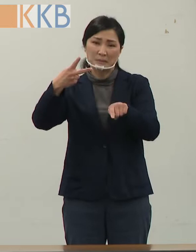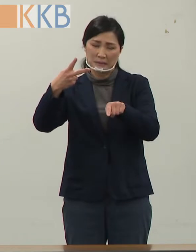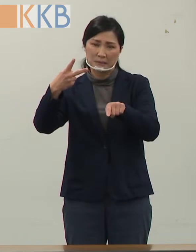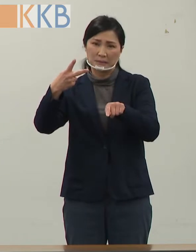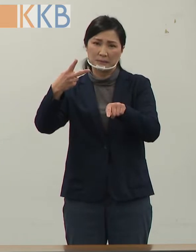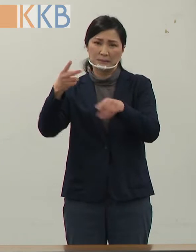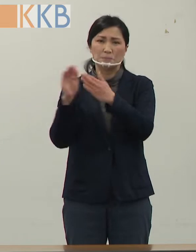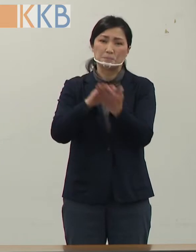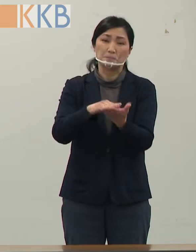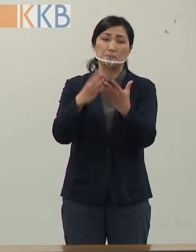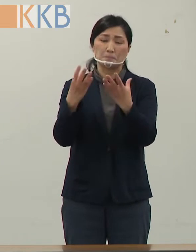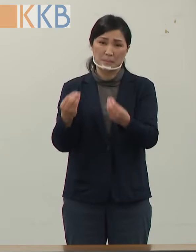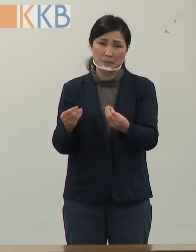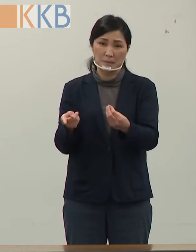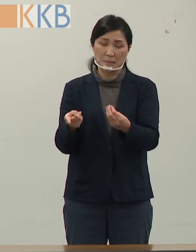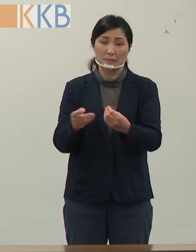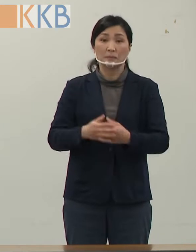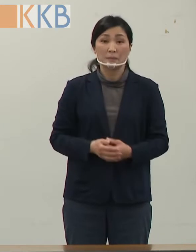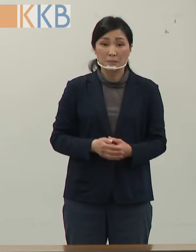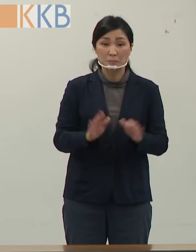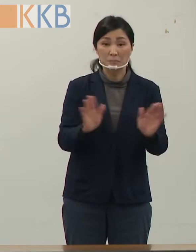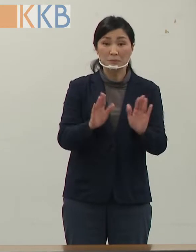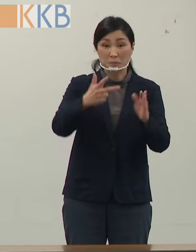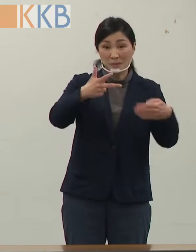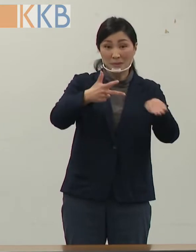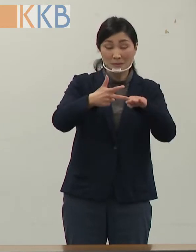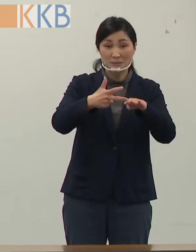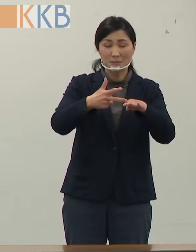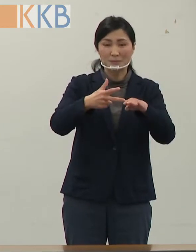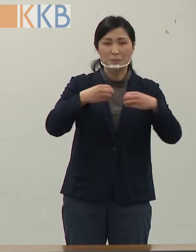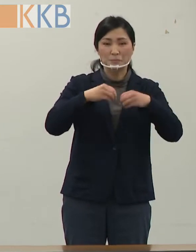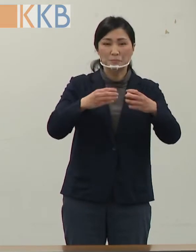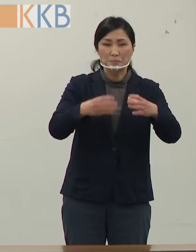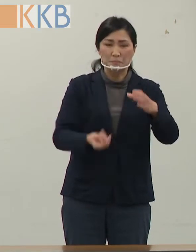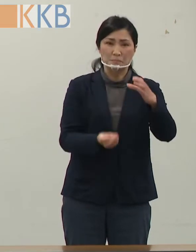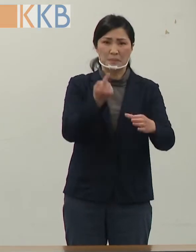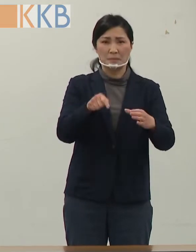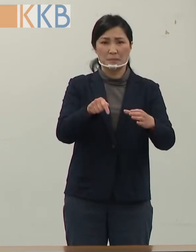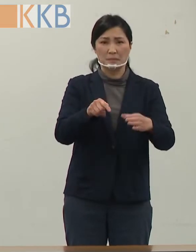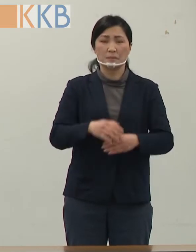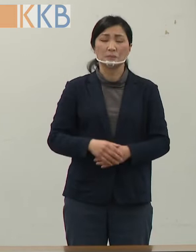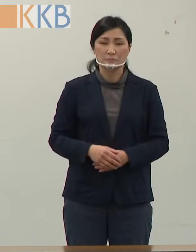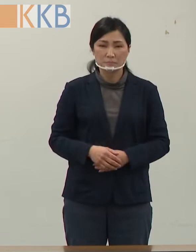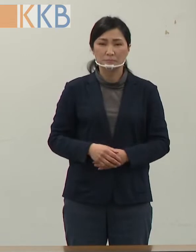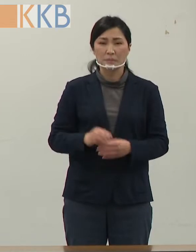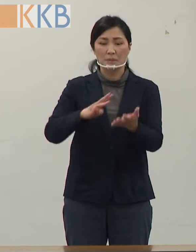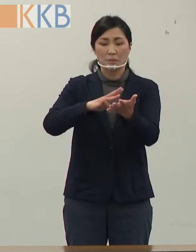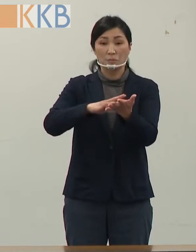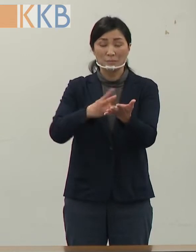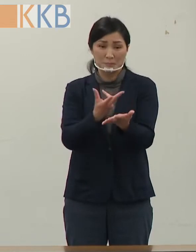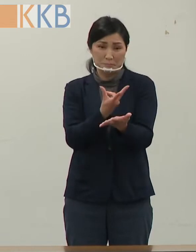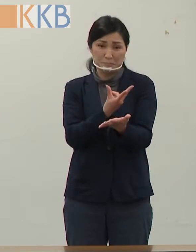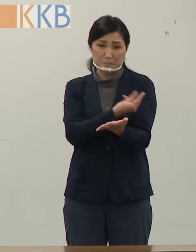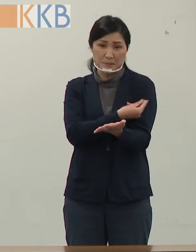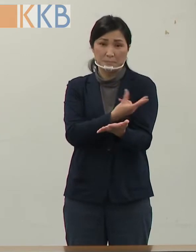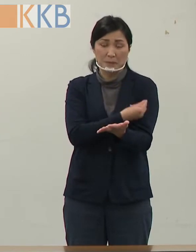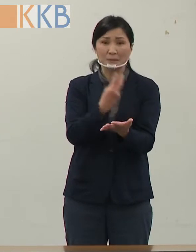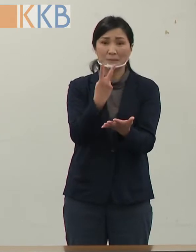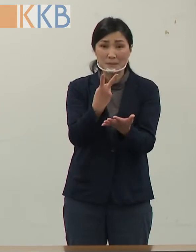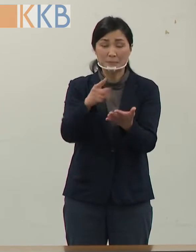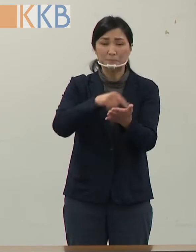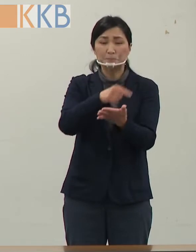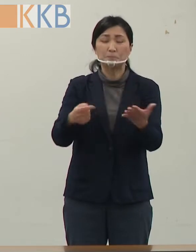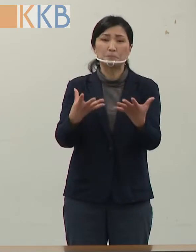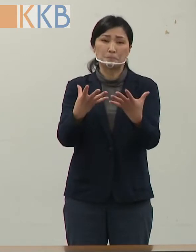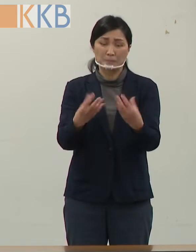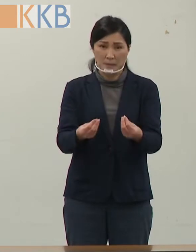されております。ワクチンを2回接種された方も油断することなく、これまでと同様マスクの正しい着用、こまめ